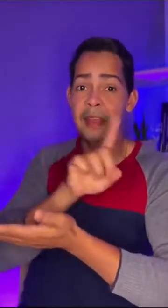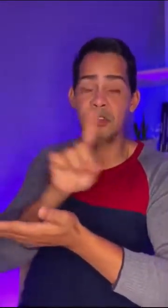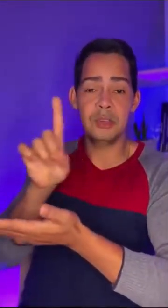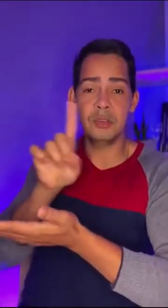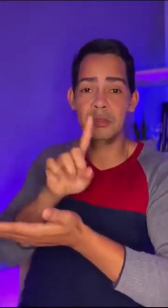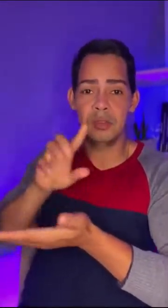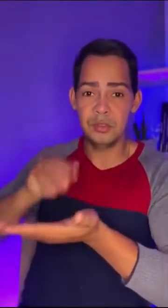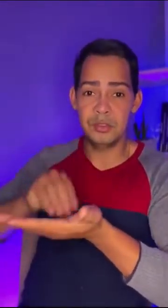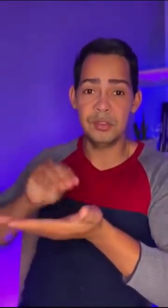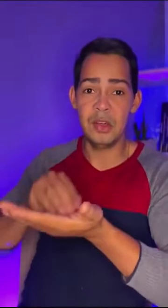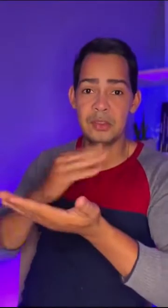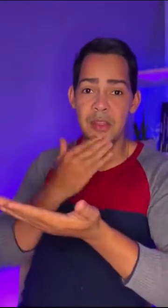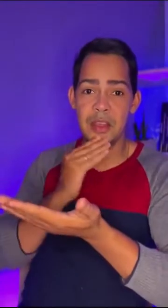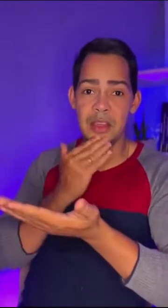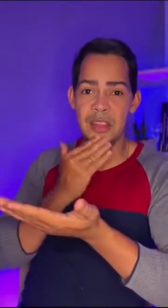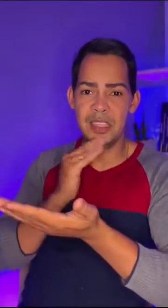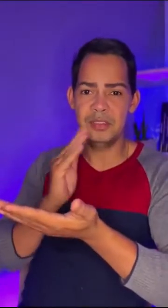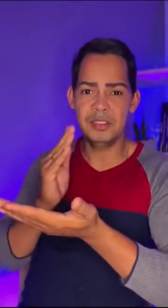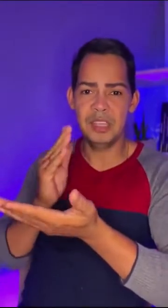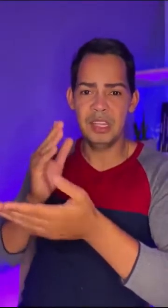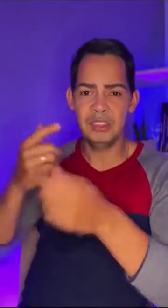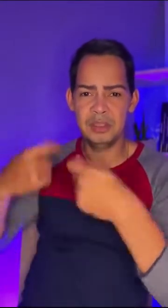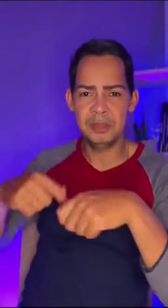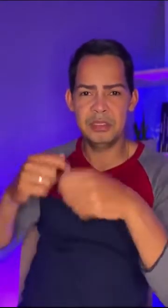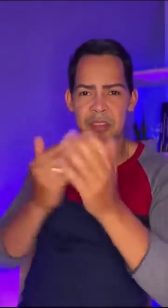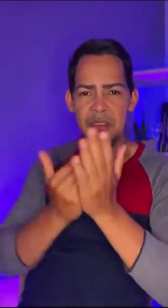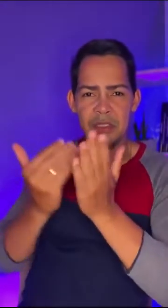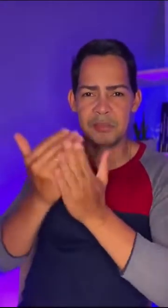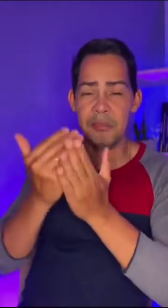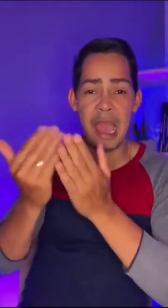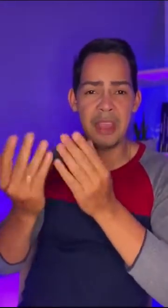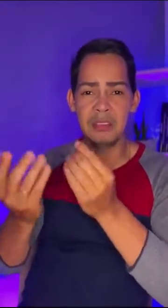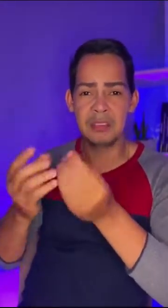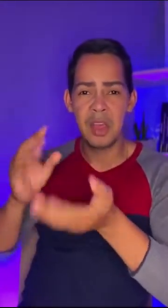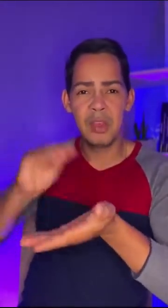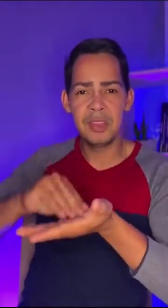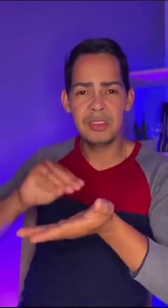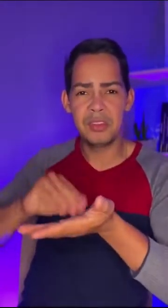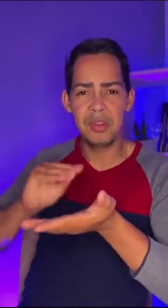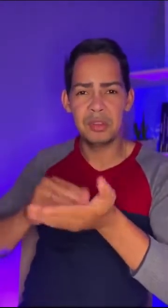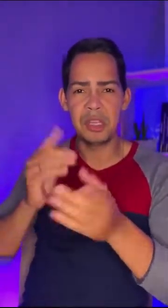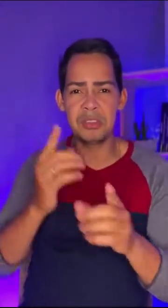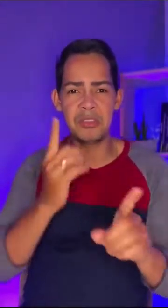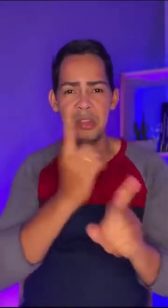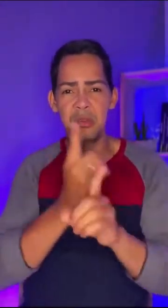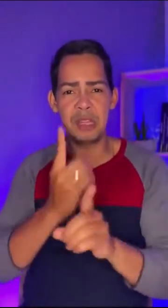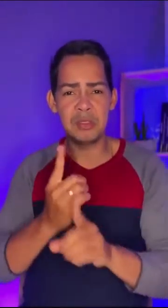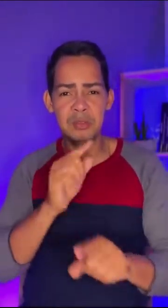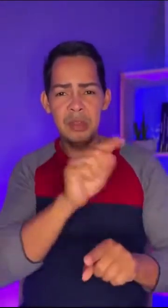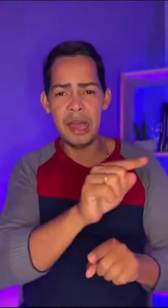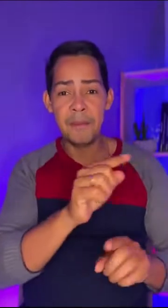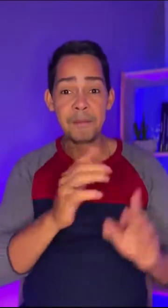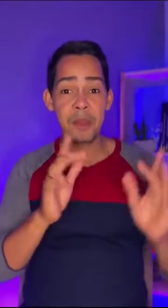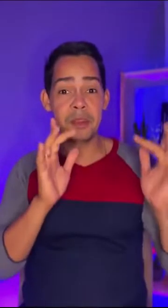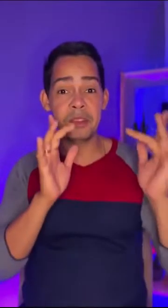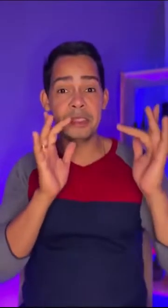verdade ou não, ou se falta, está deficiente, se precisa mais, o que está faltando, você vai encontrar tudo lá, porque você vai